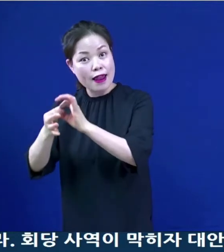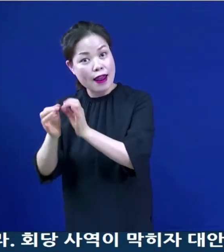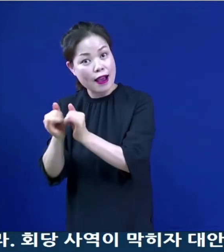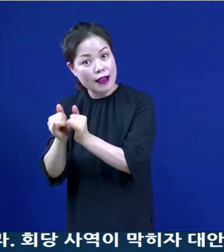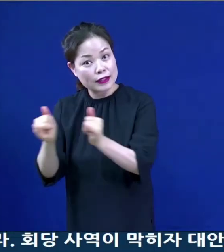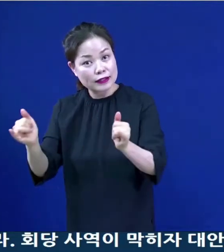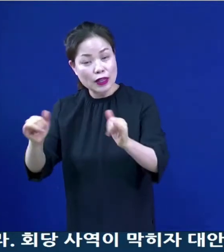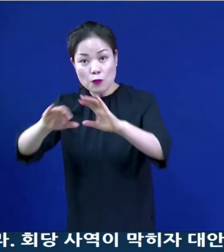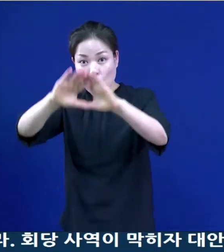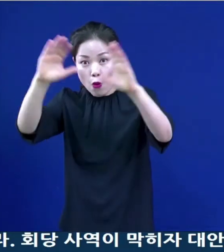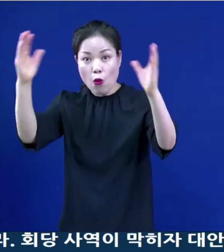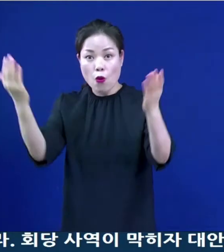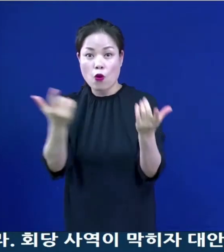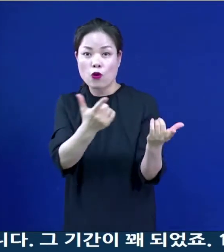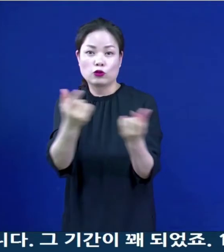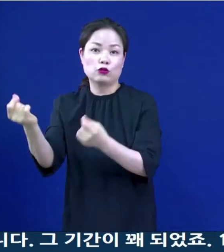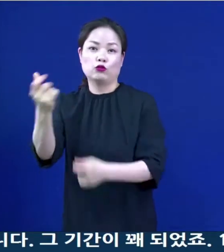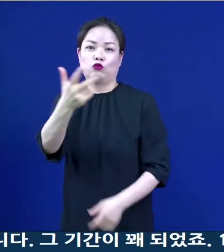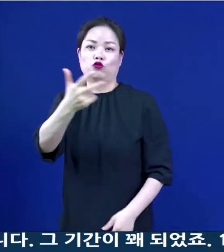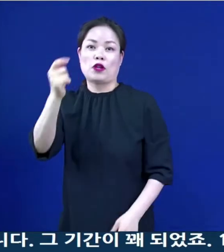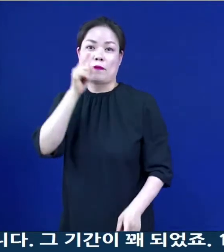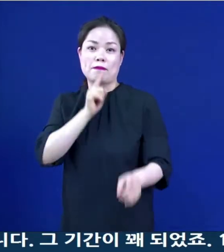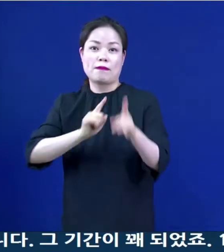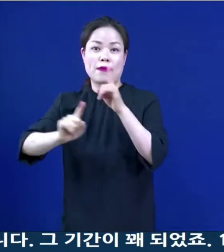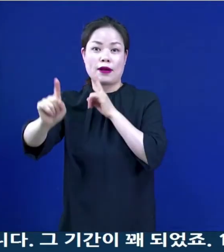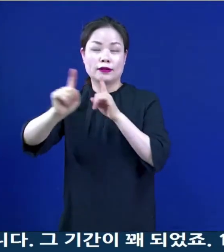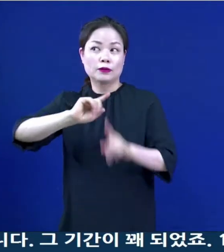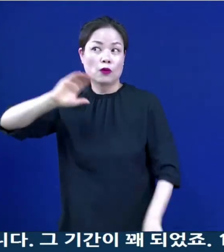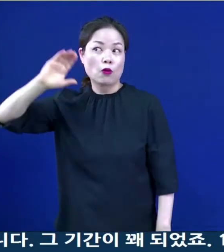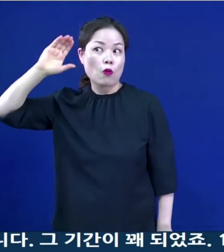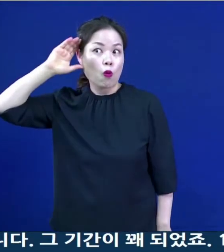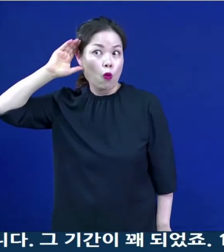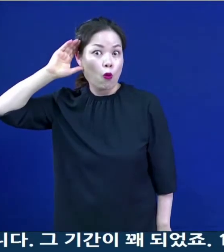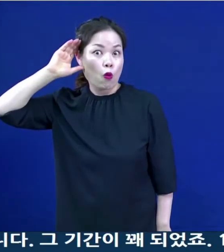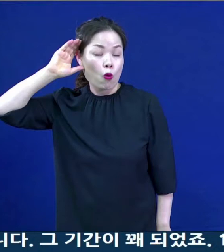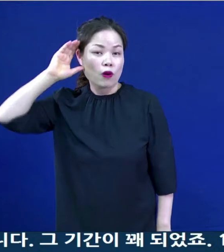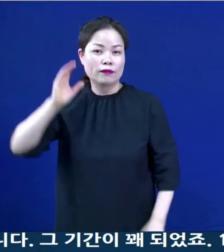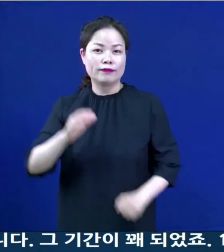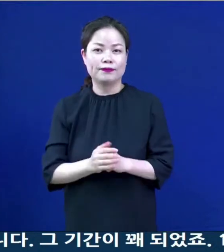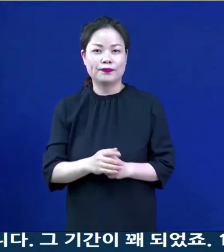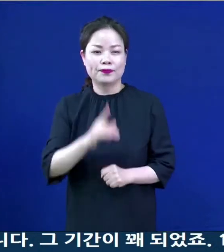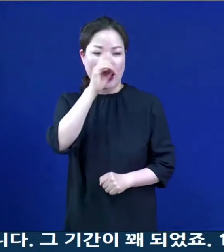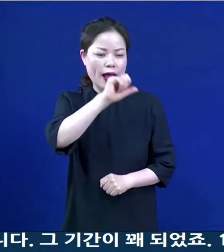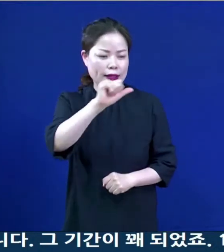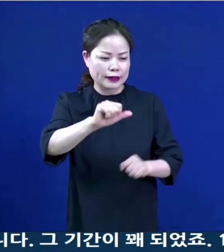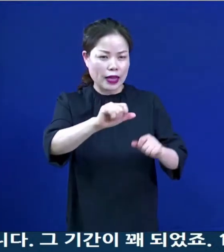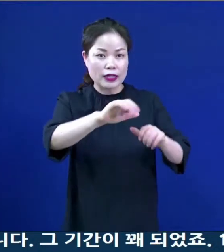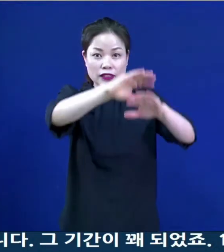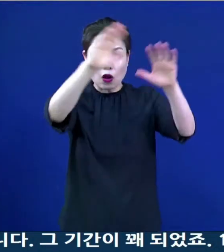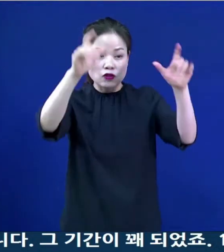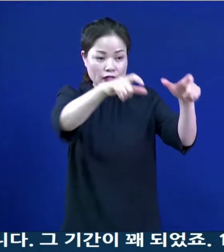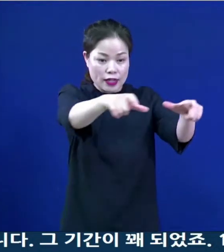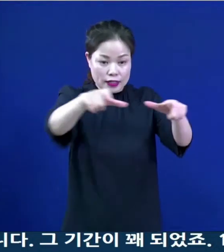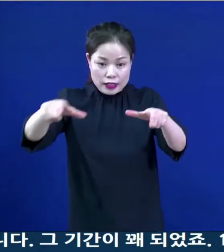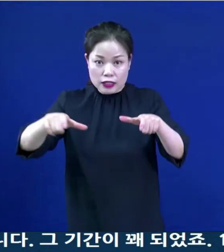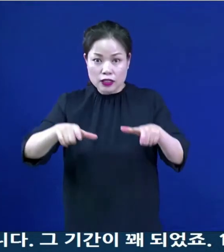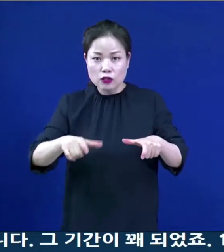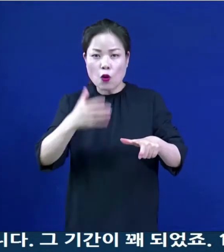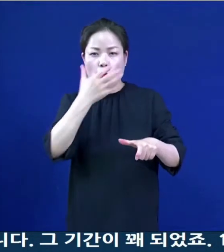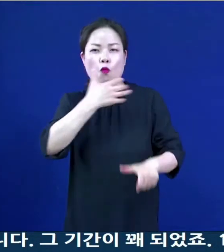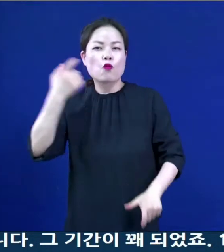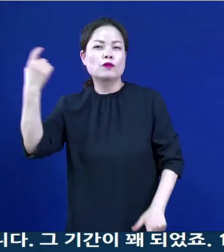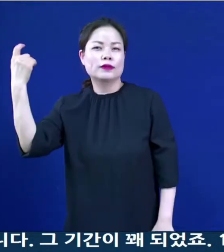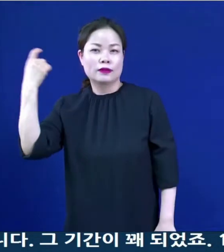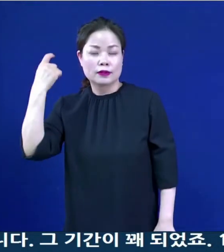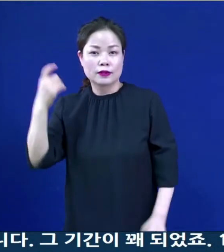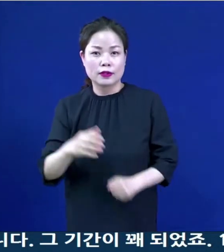헬라인이나 다 주의 말씀을 듣더라. 아시아 지역 전체가 복음을 듣게 되는